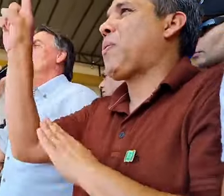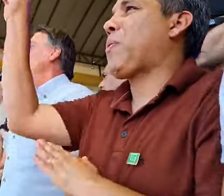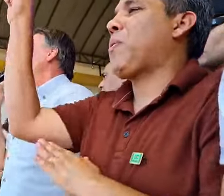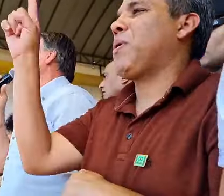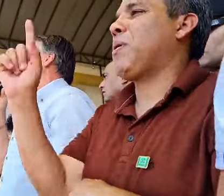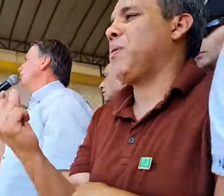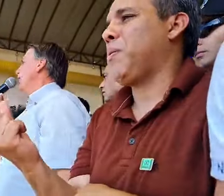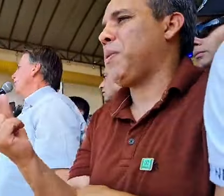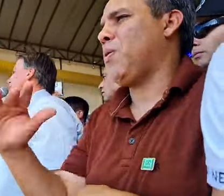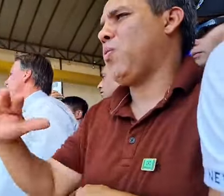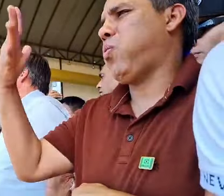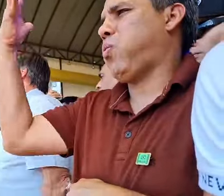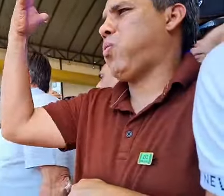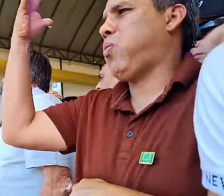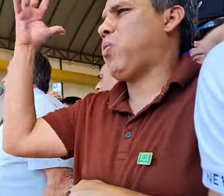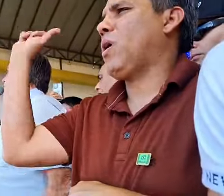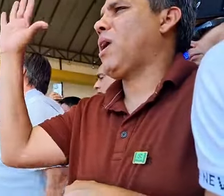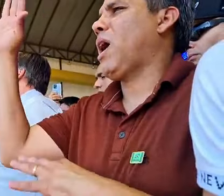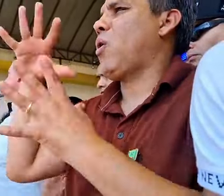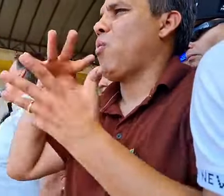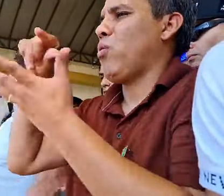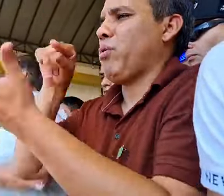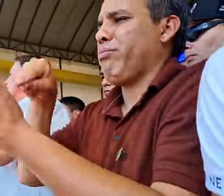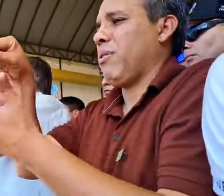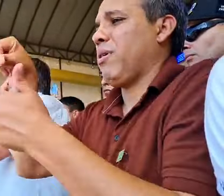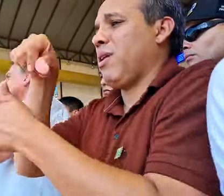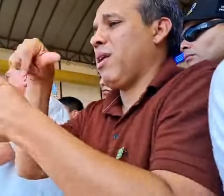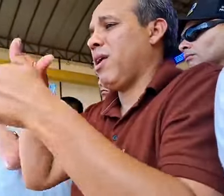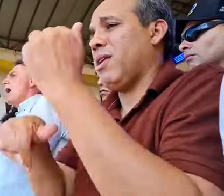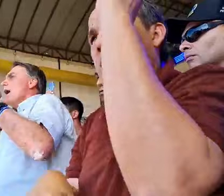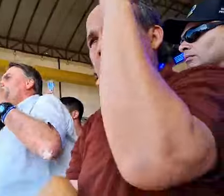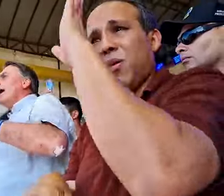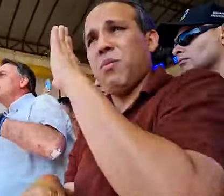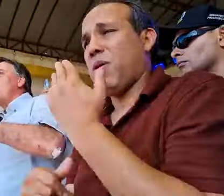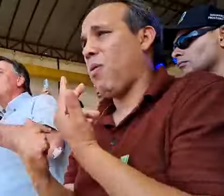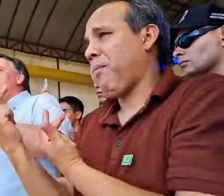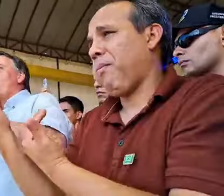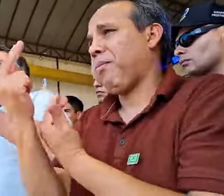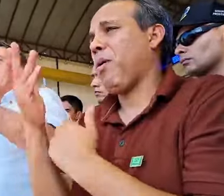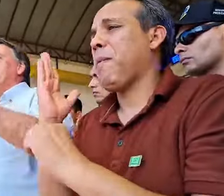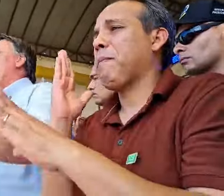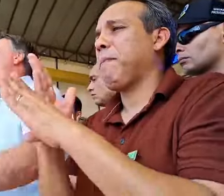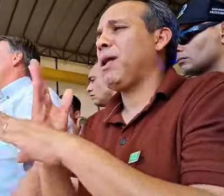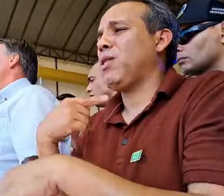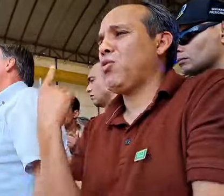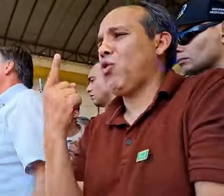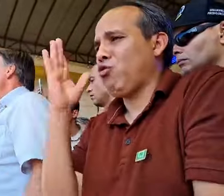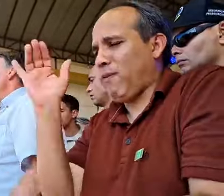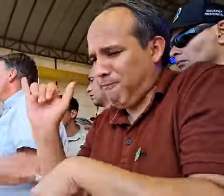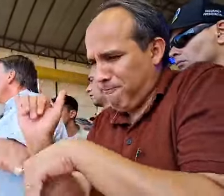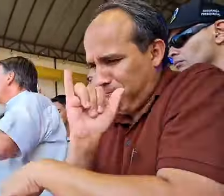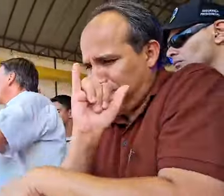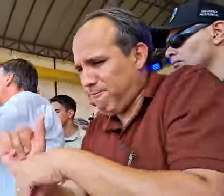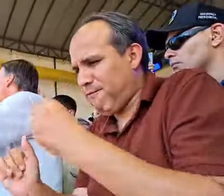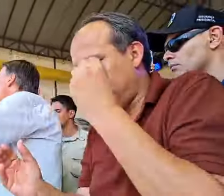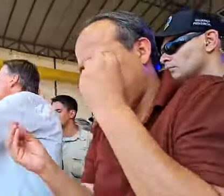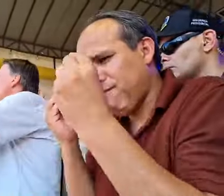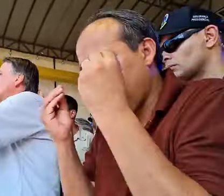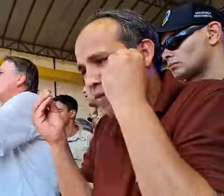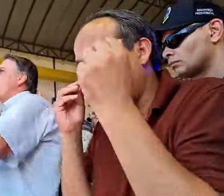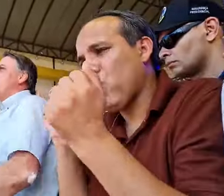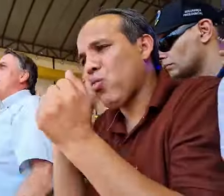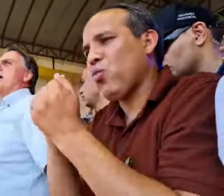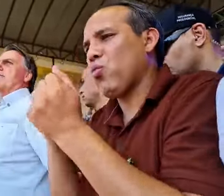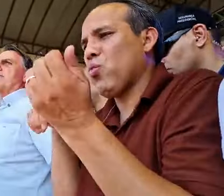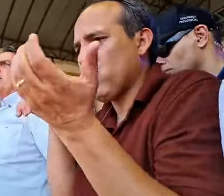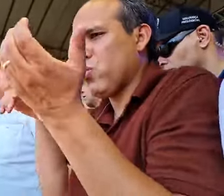aumentaram no mundo todo. No Brasil não foi diferente, mas nós fomos atrás, junto com o